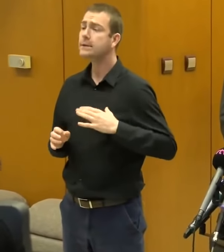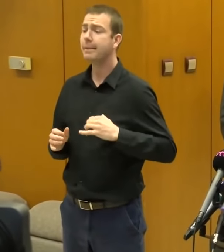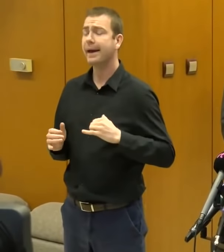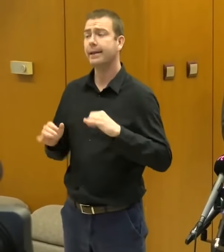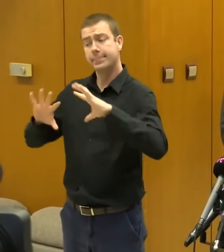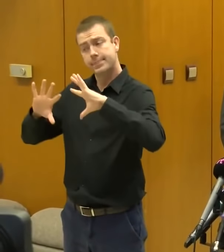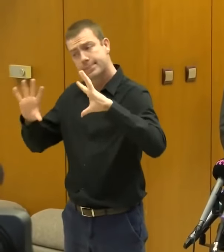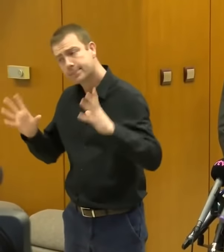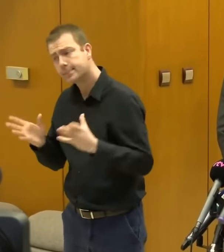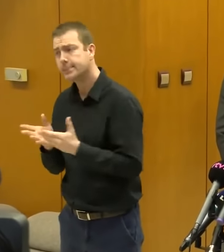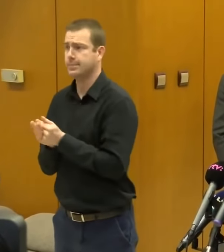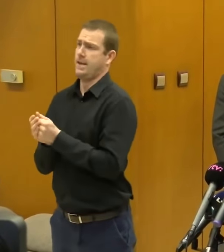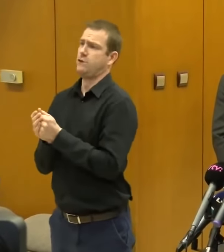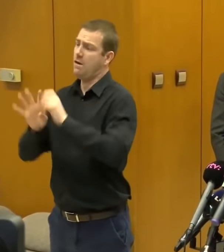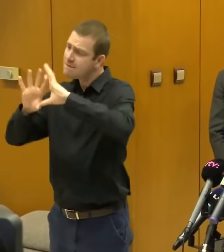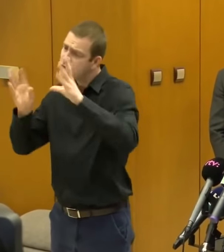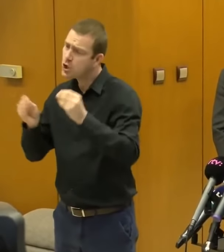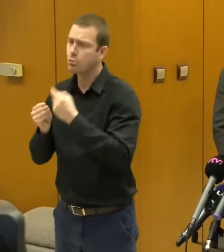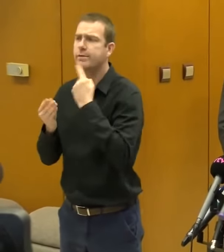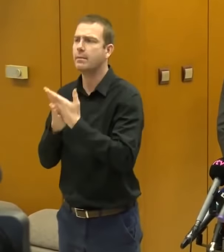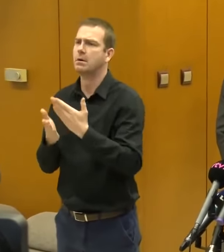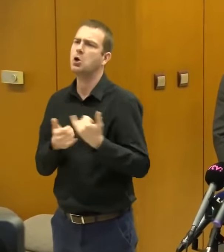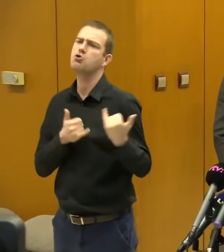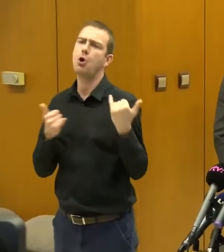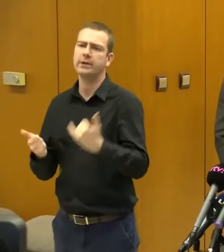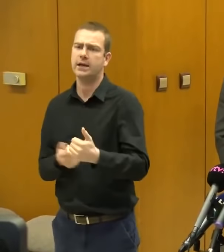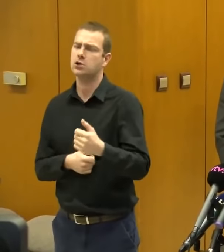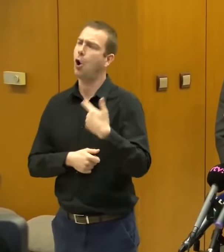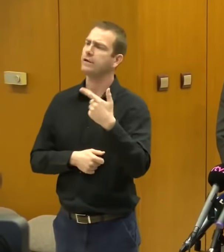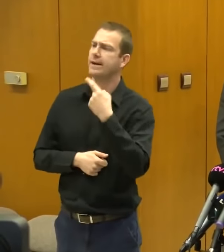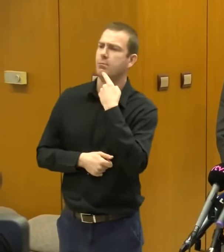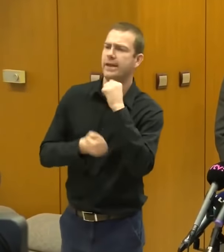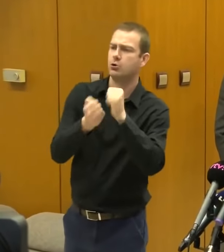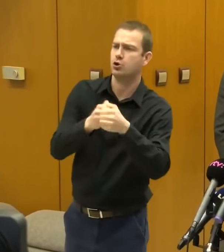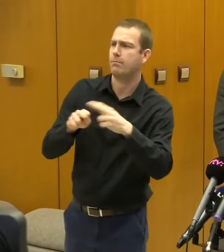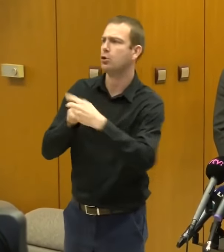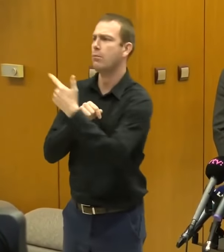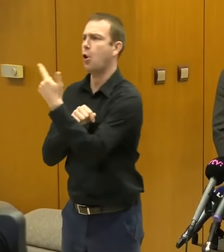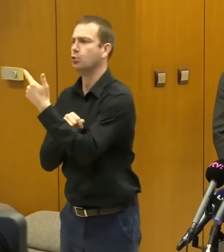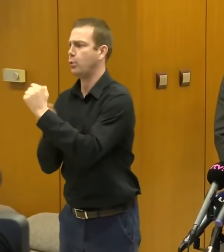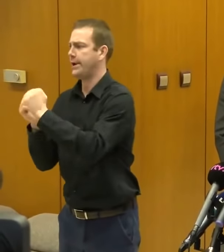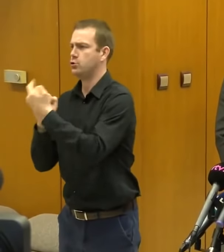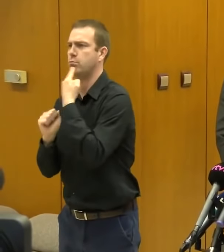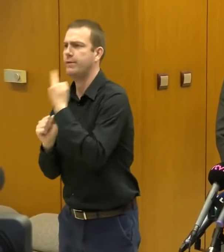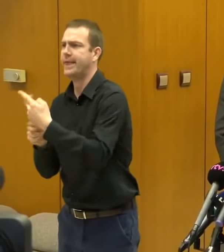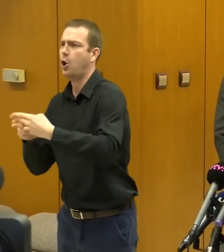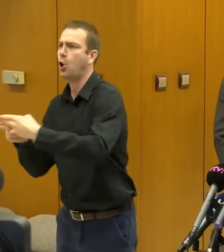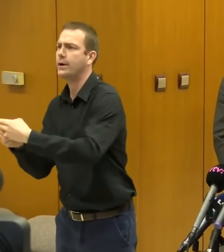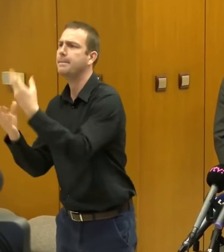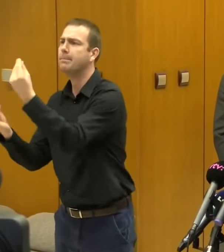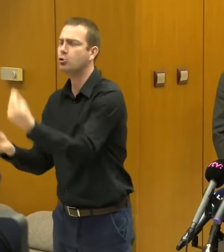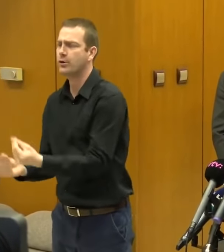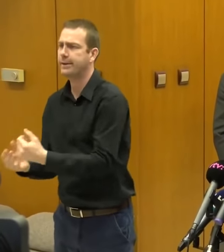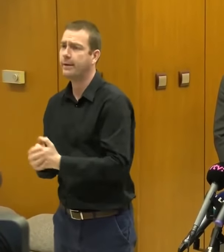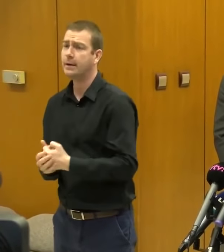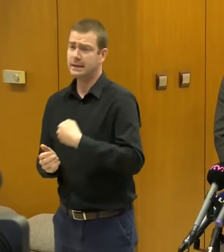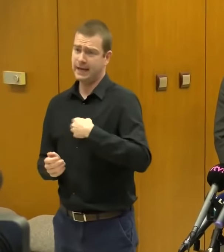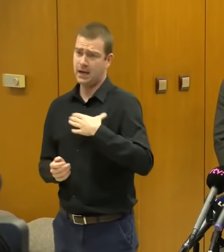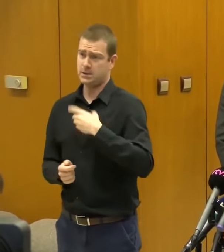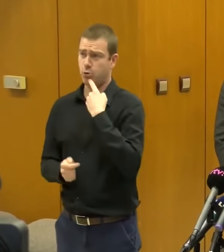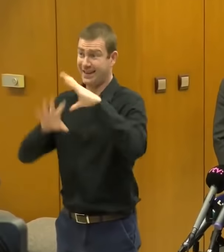bývala praktika, že niekedy sa spravila uzavierka o 12, niekedy o 2, potom bol tom trošku chaos. Ak to má byť za deň, tak môj